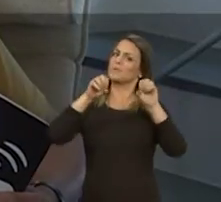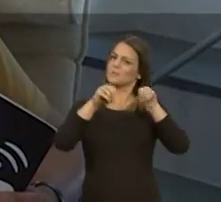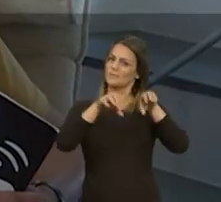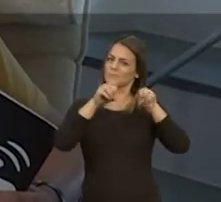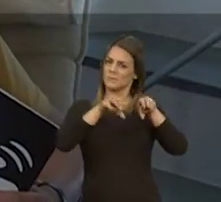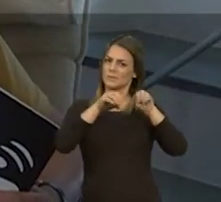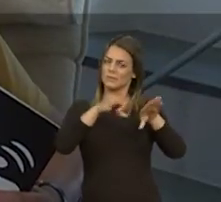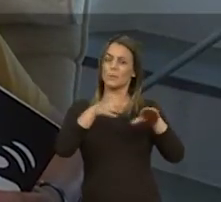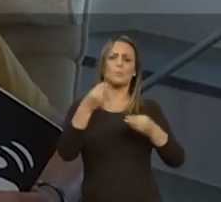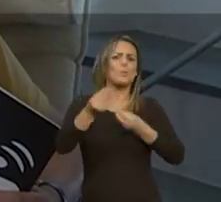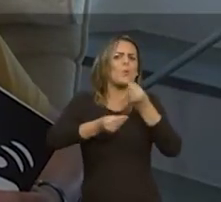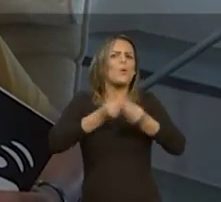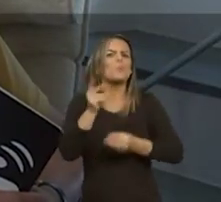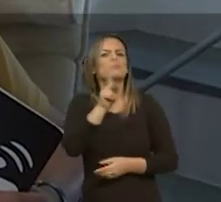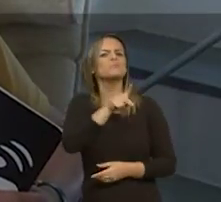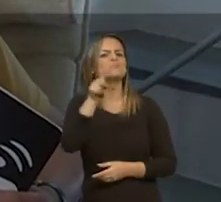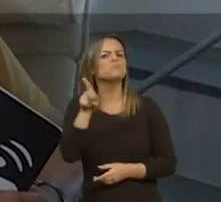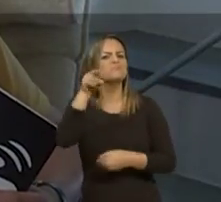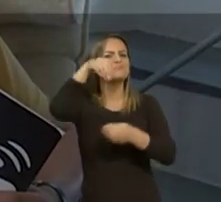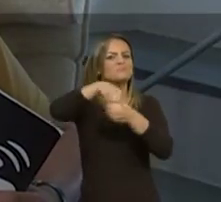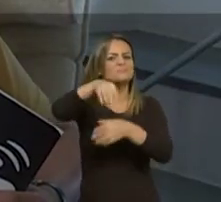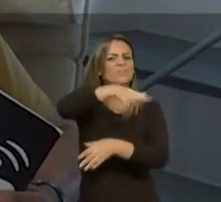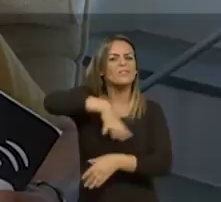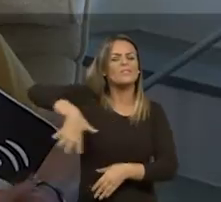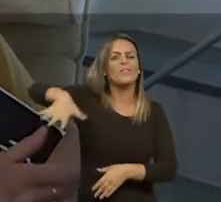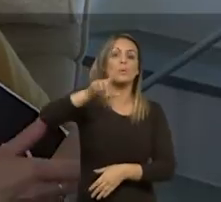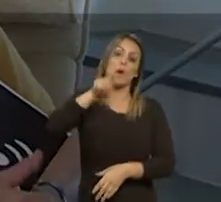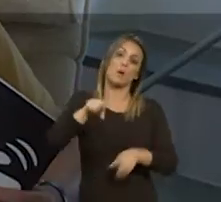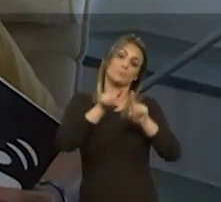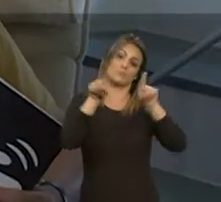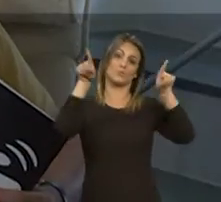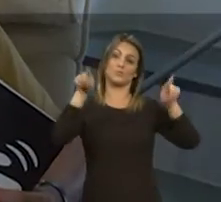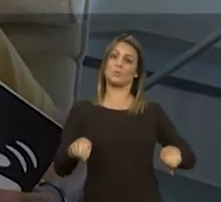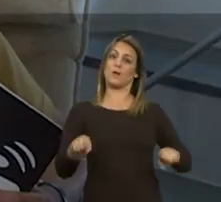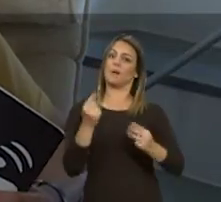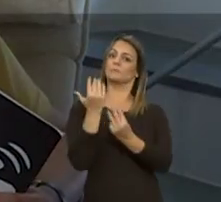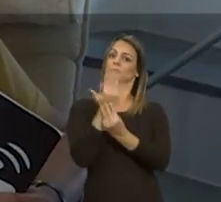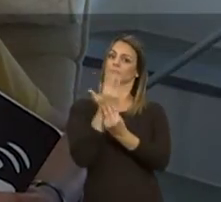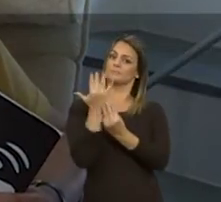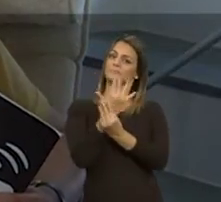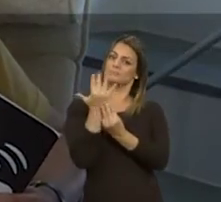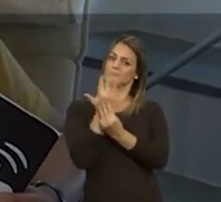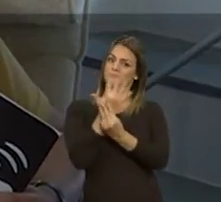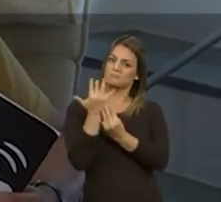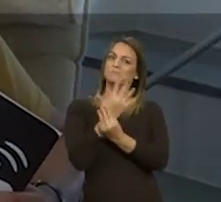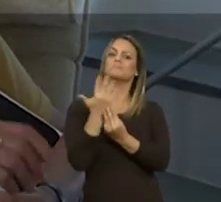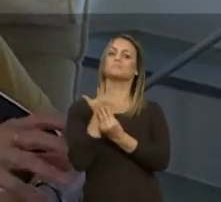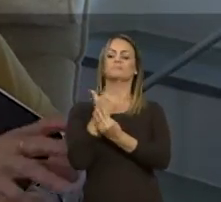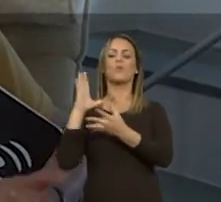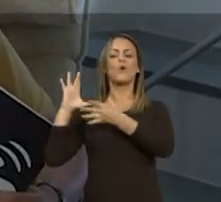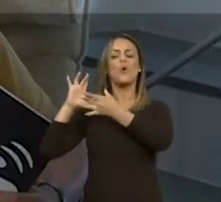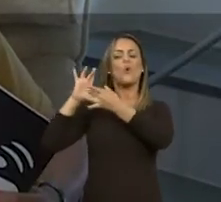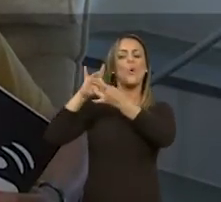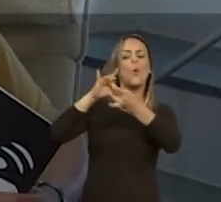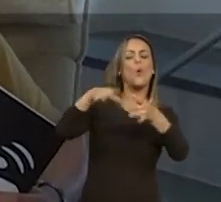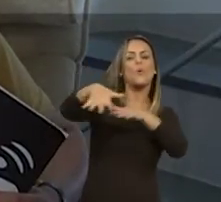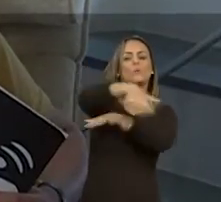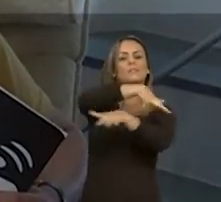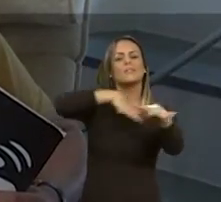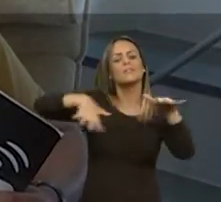sido essa experiência de ser funcionária da universidade, estar nesse contexto